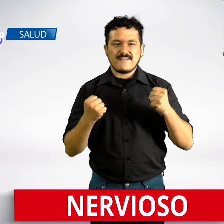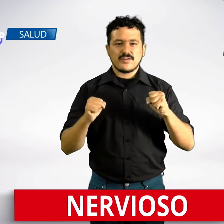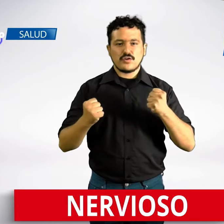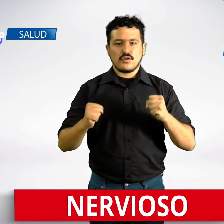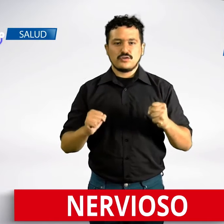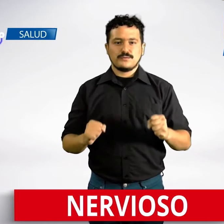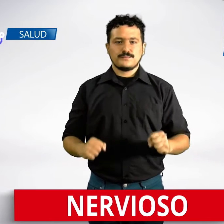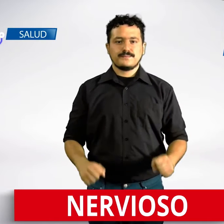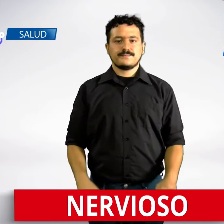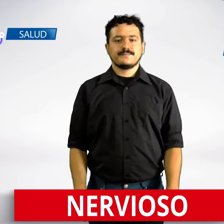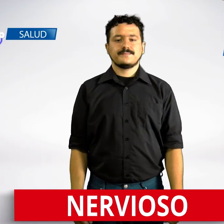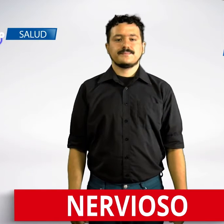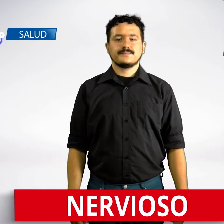nervioso,